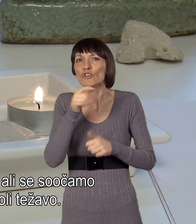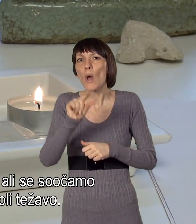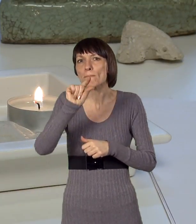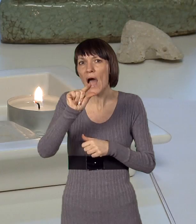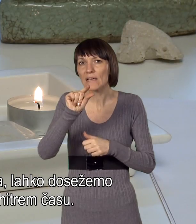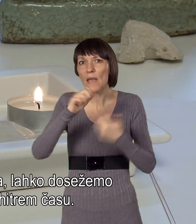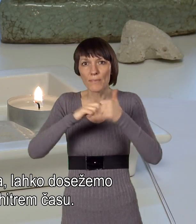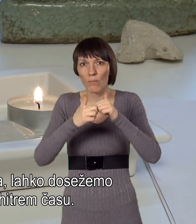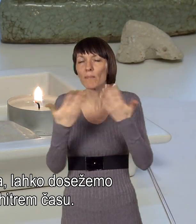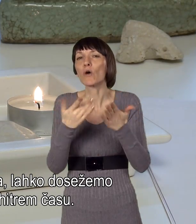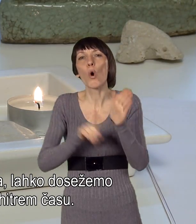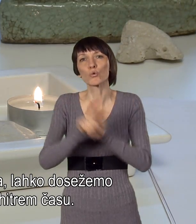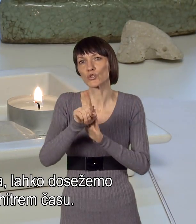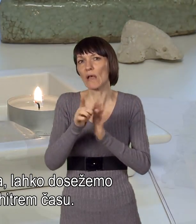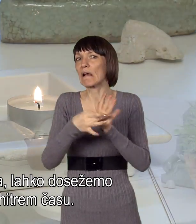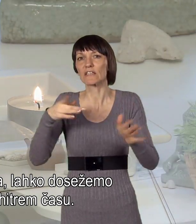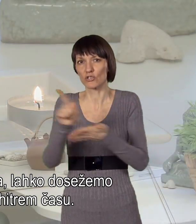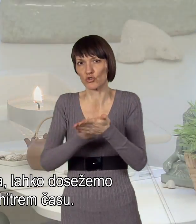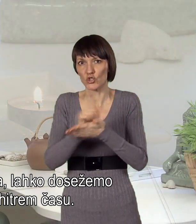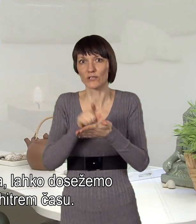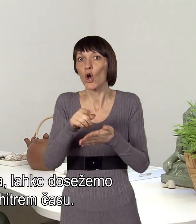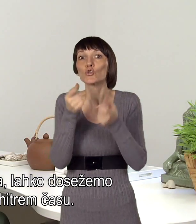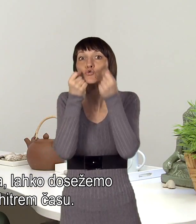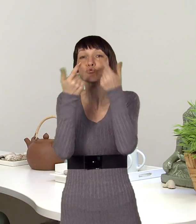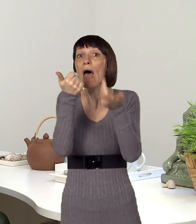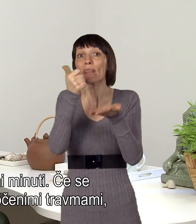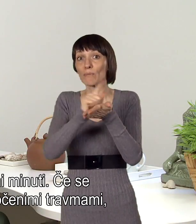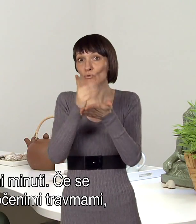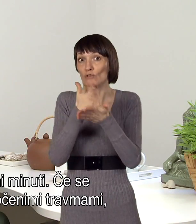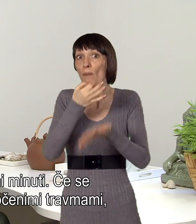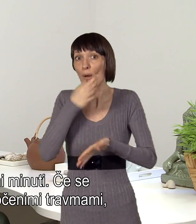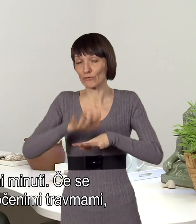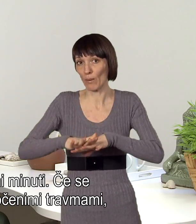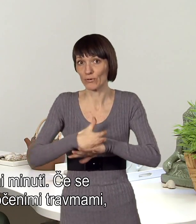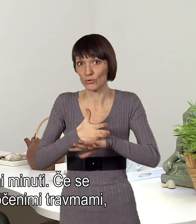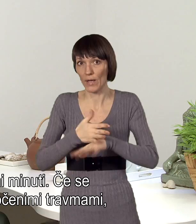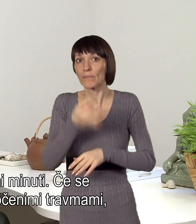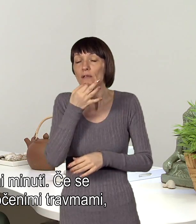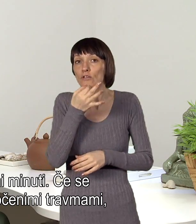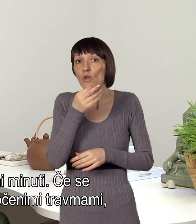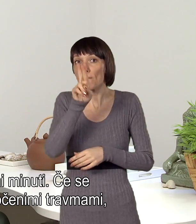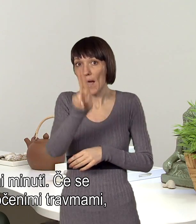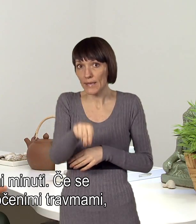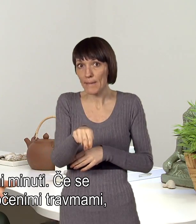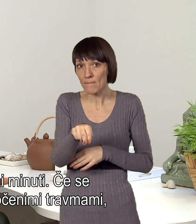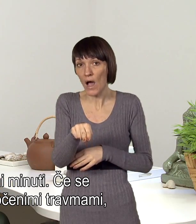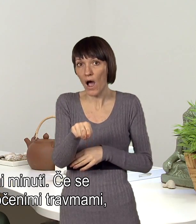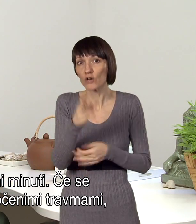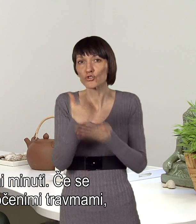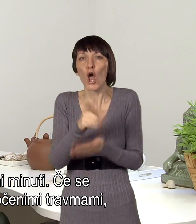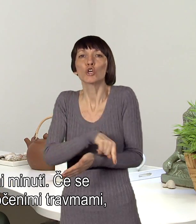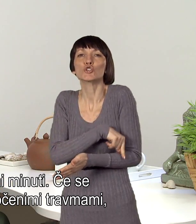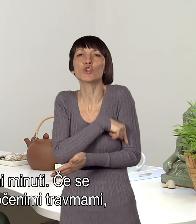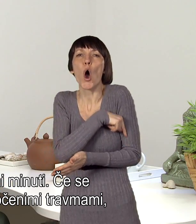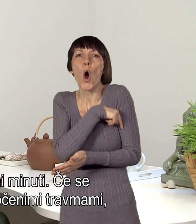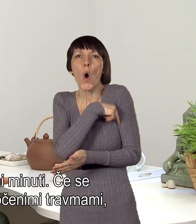Če je težava majhna, lahko dosežemo učinek v zelo hitrem času, to je v bistvu čudež v 1 minuti. Če pa se